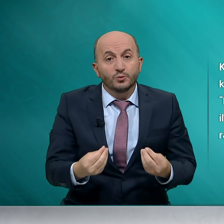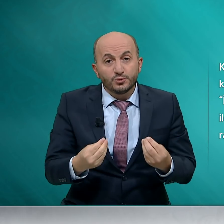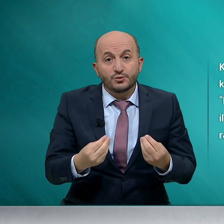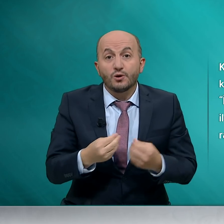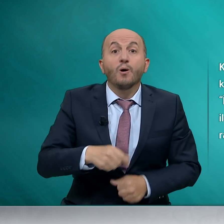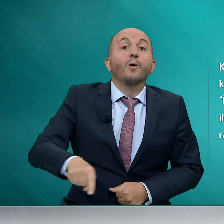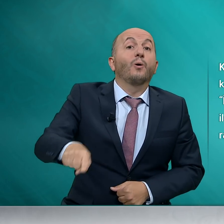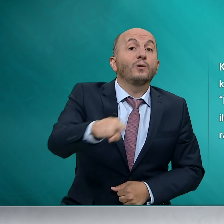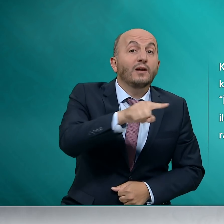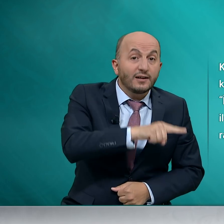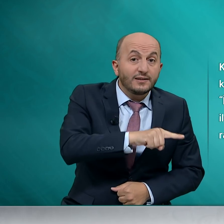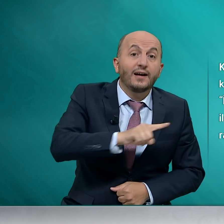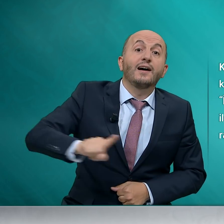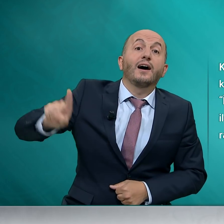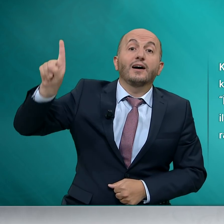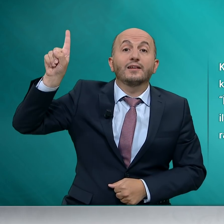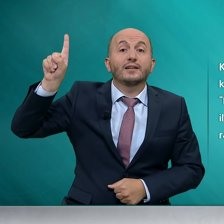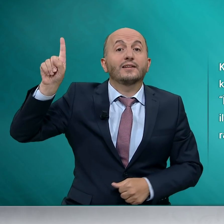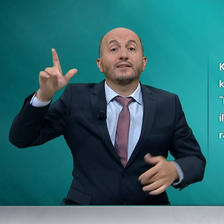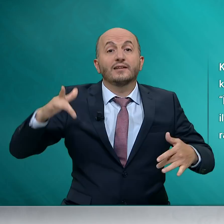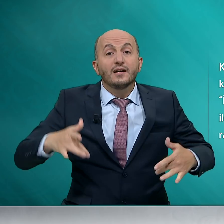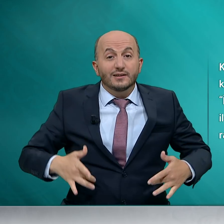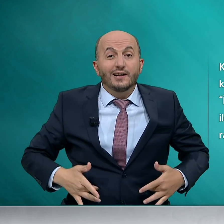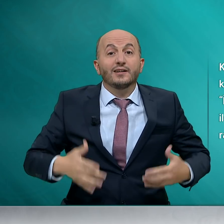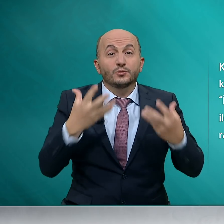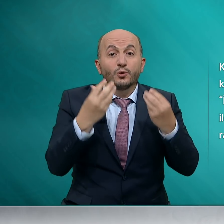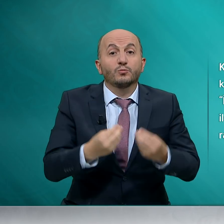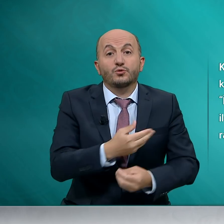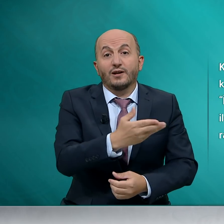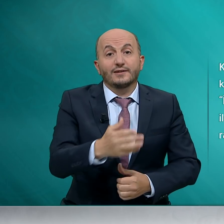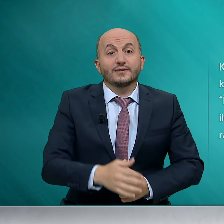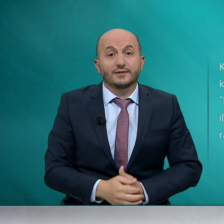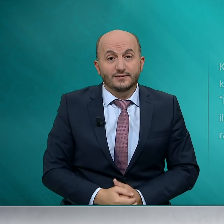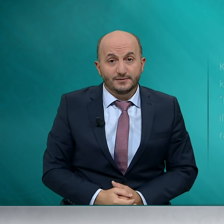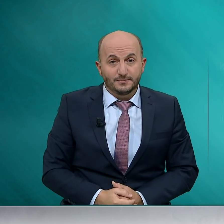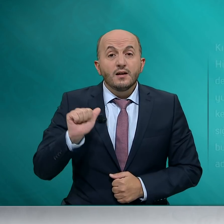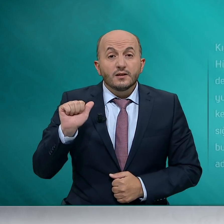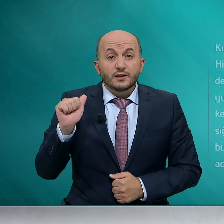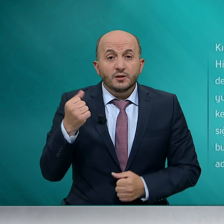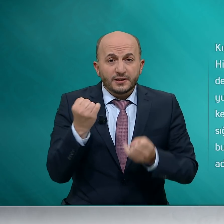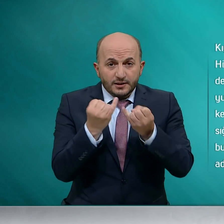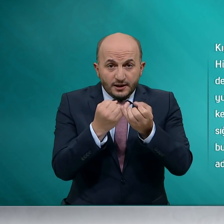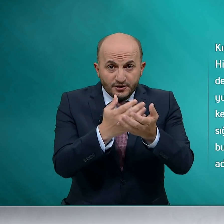olmuş, onlar da Allah'tan razı olmuşlardır. Kıymetli